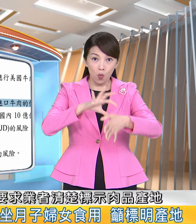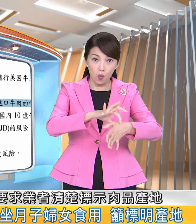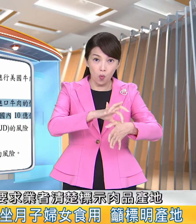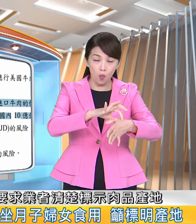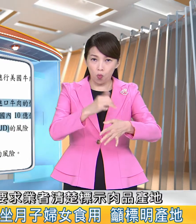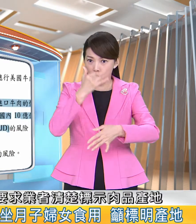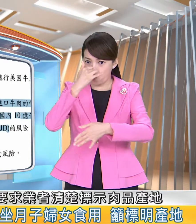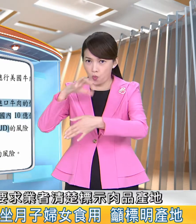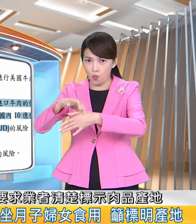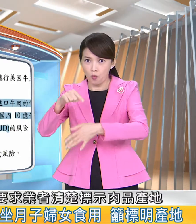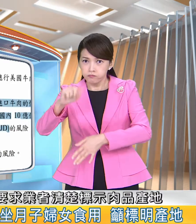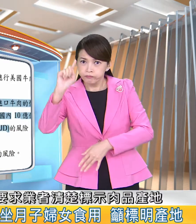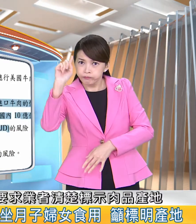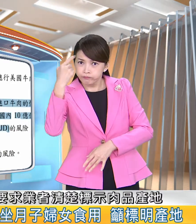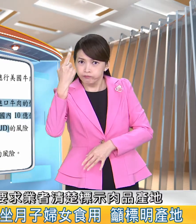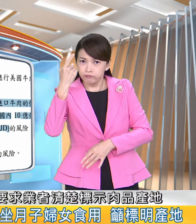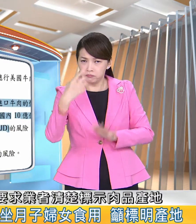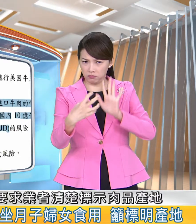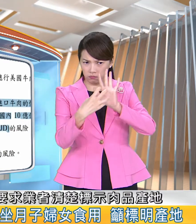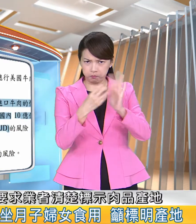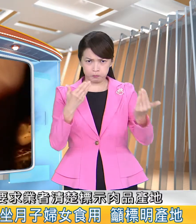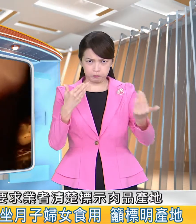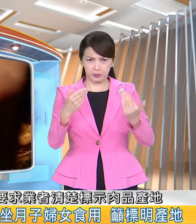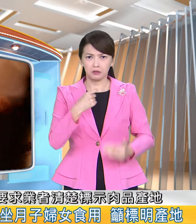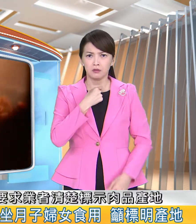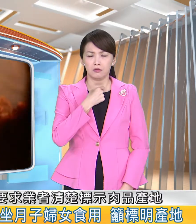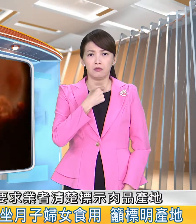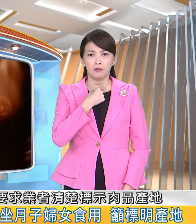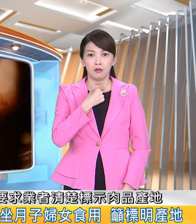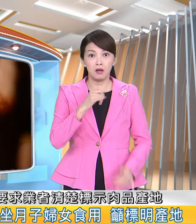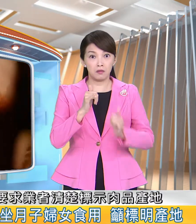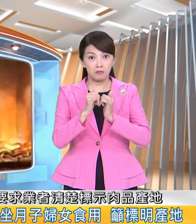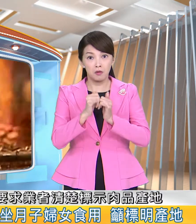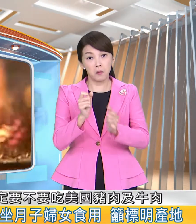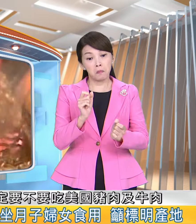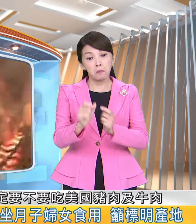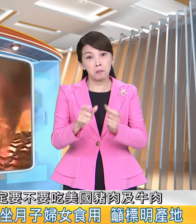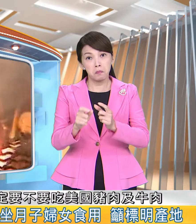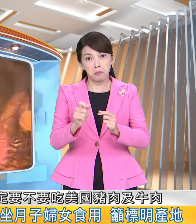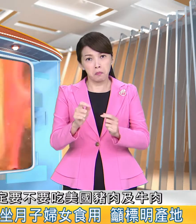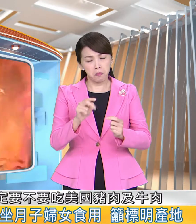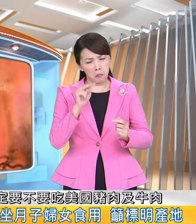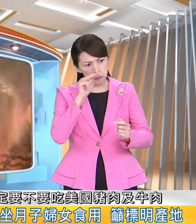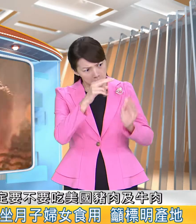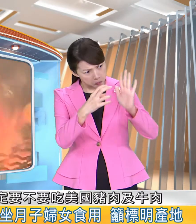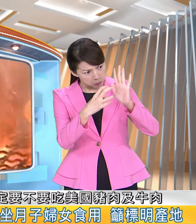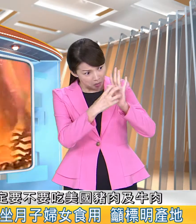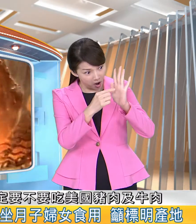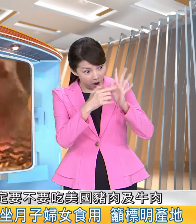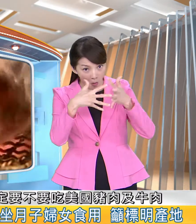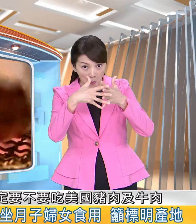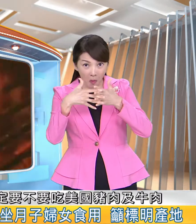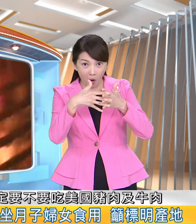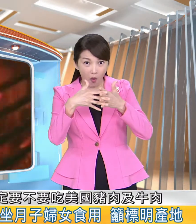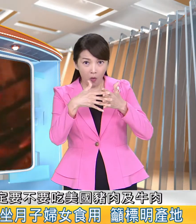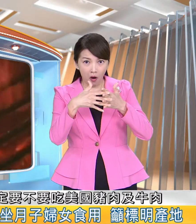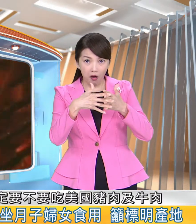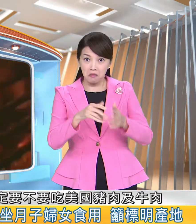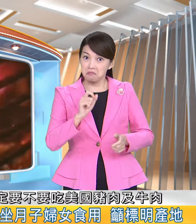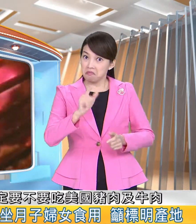者清楚地标示肉品产地，让民众有权决定要不要吃美国猪肉以